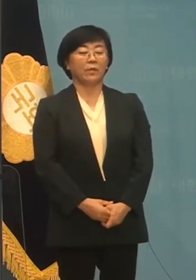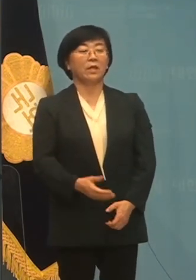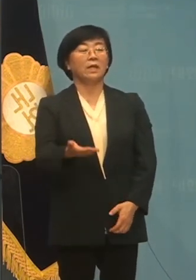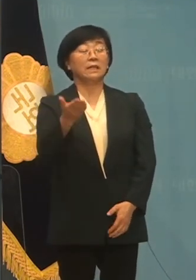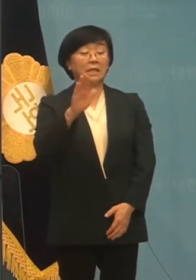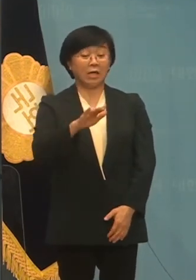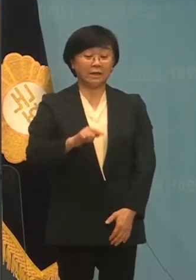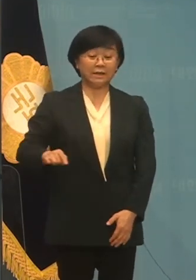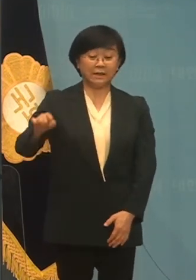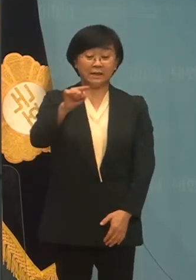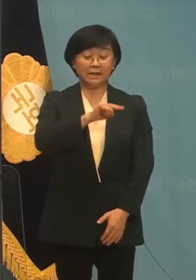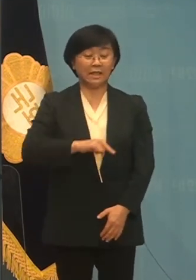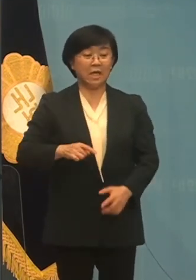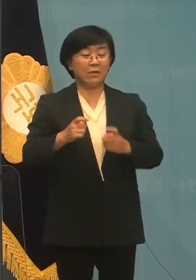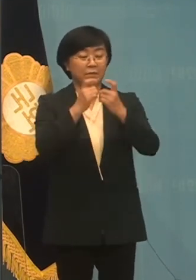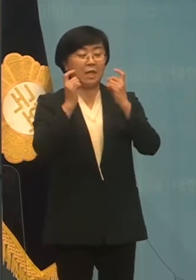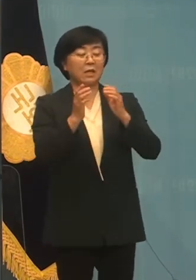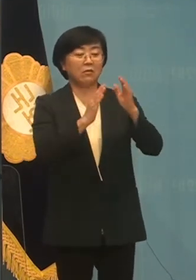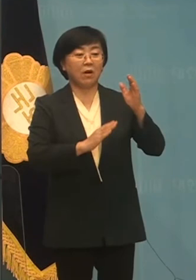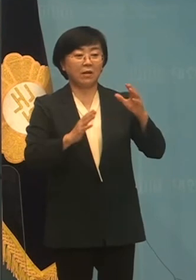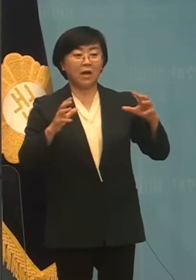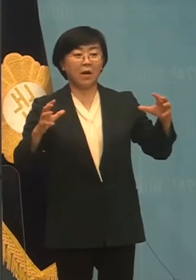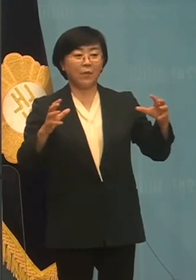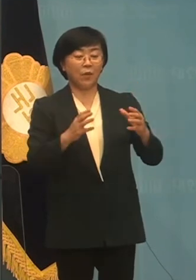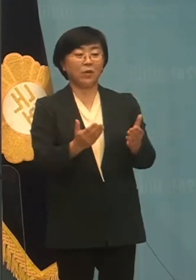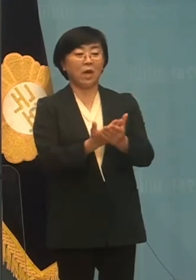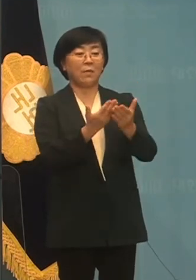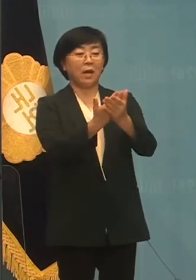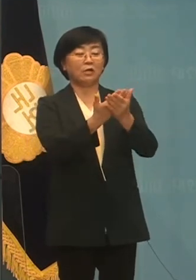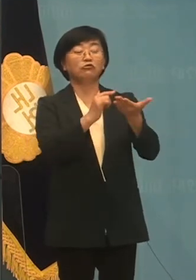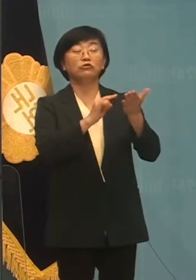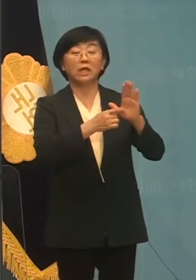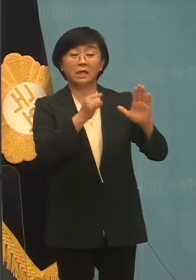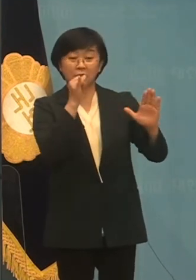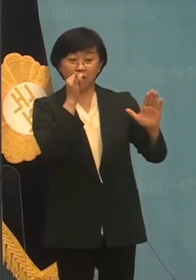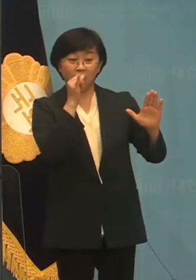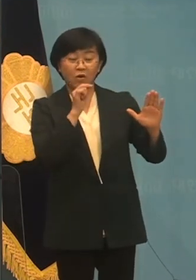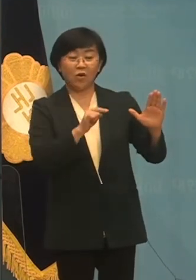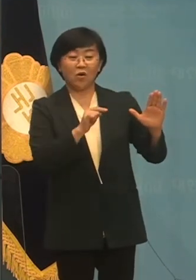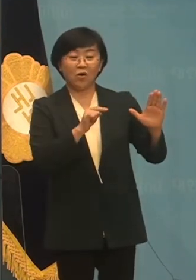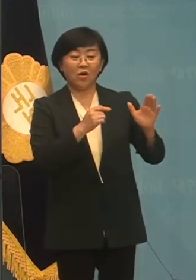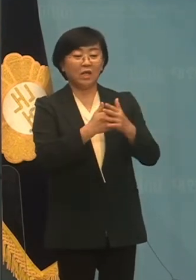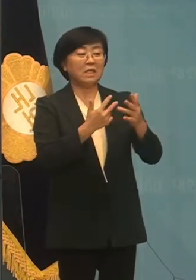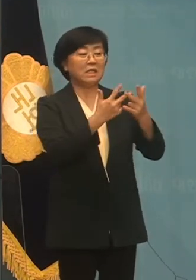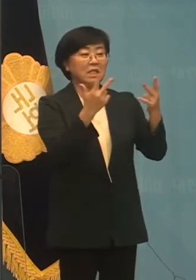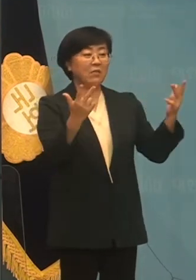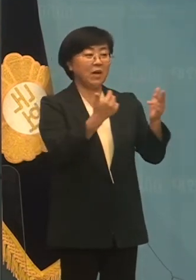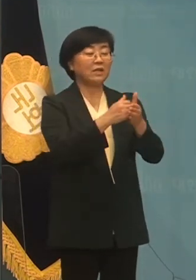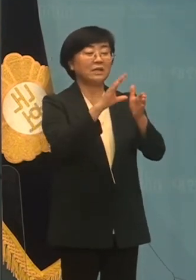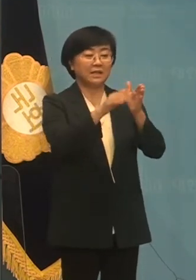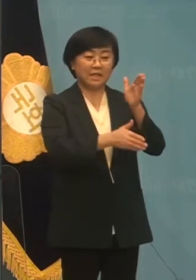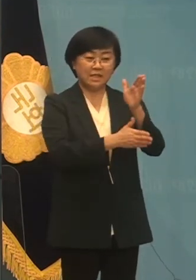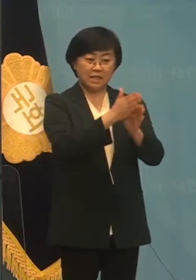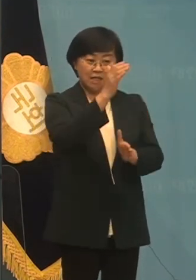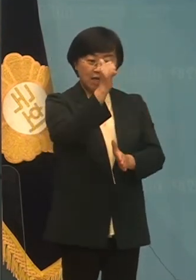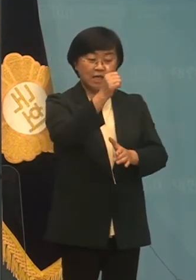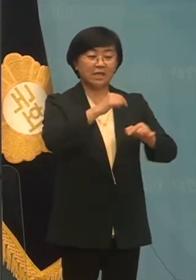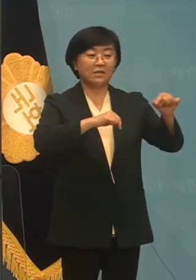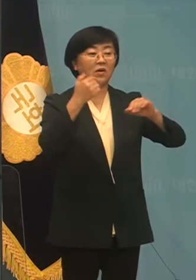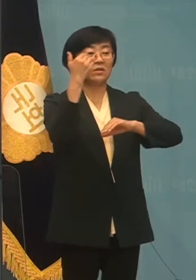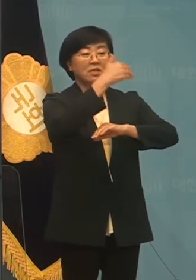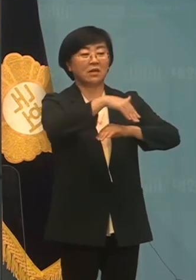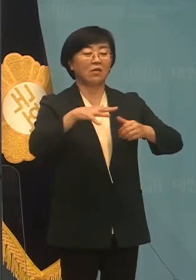그런 그들이 막상 민간 합동개발 방식의 개발이 구체화되자 이재명 당시 시장이